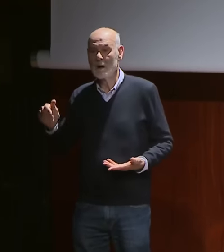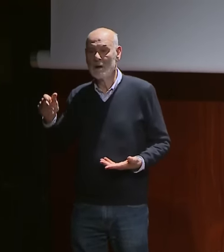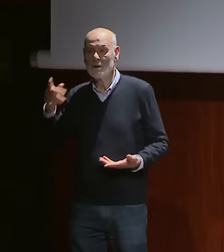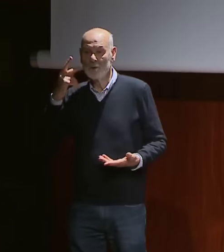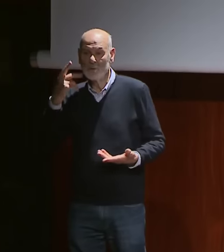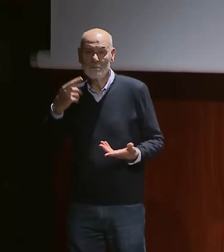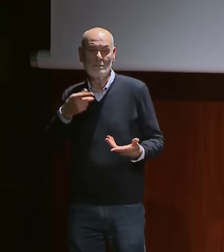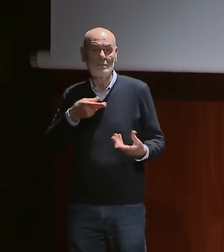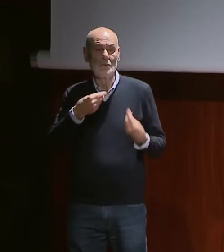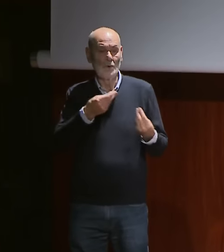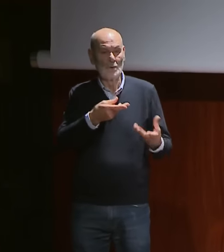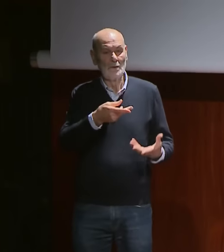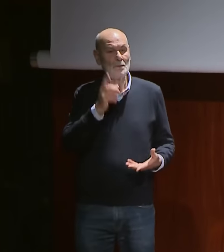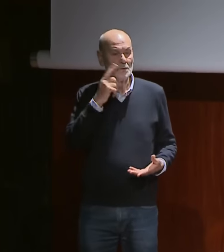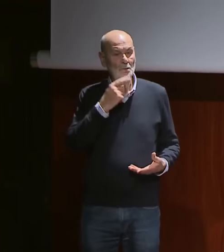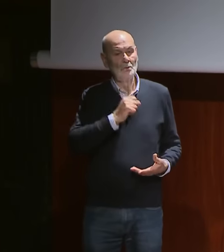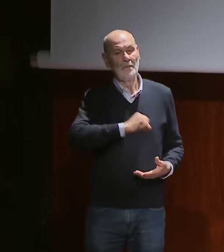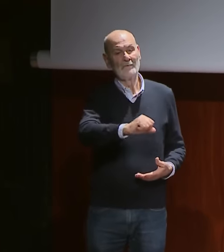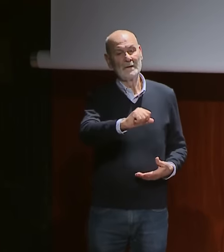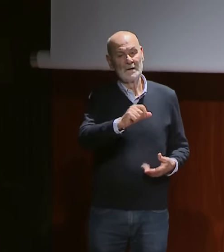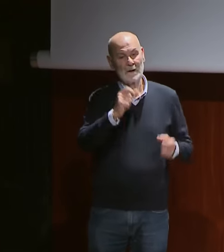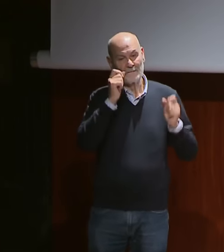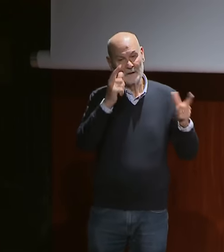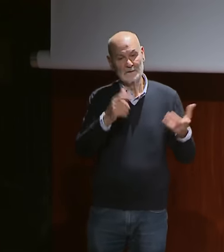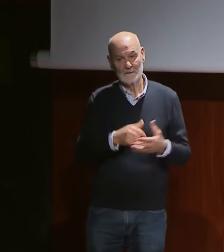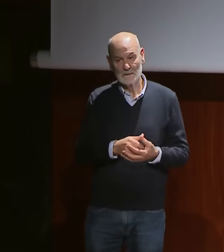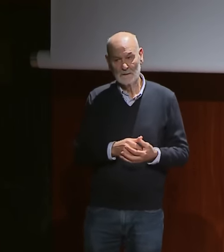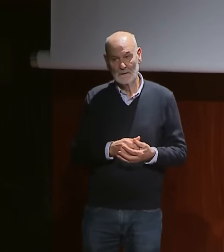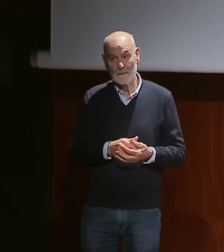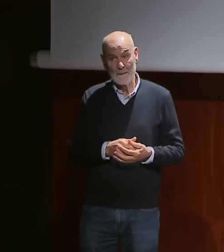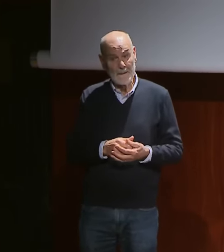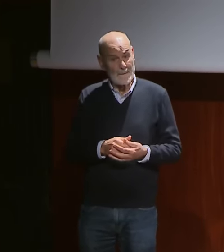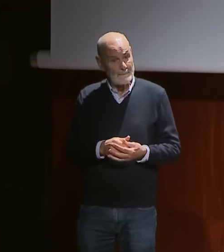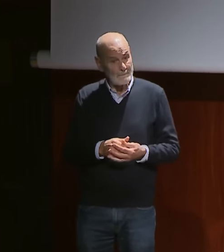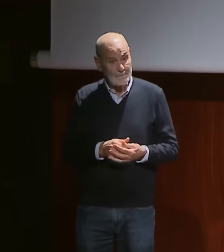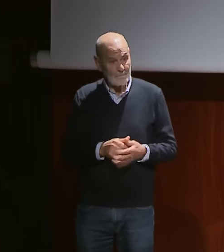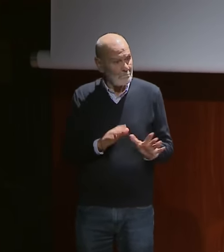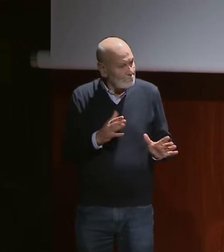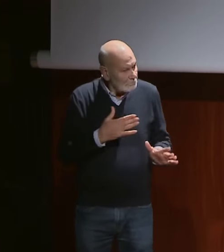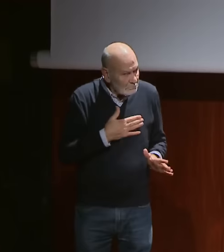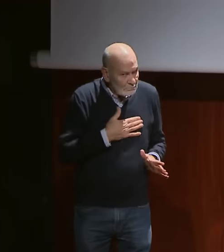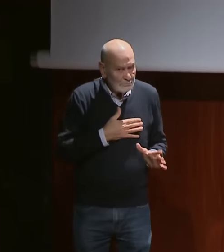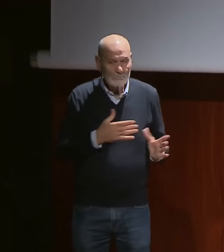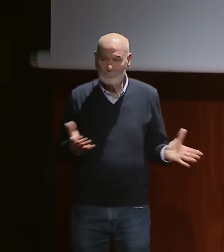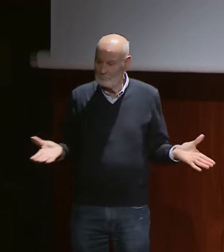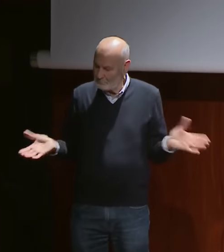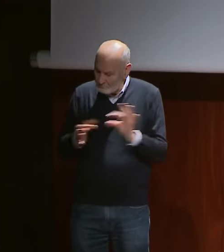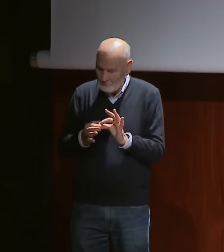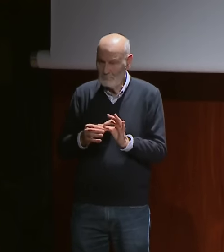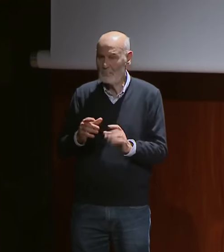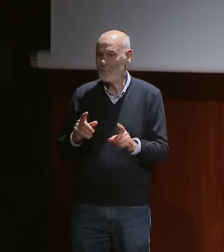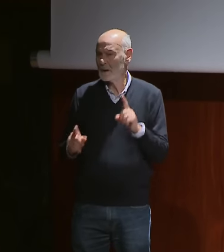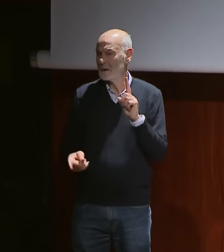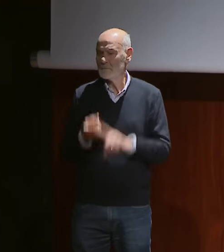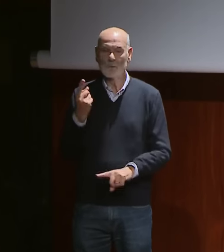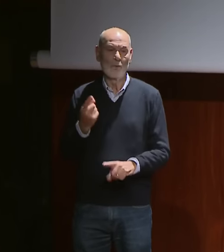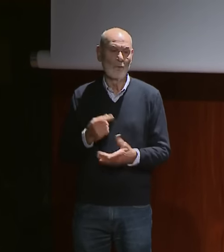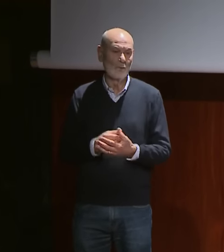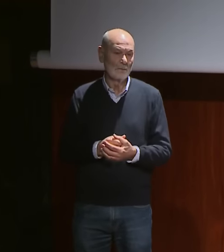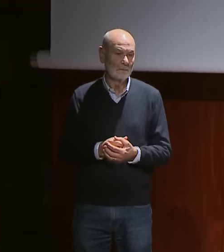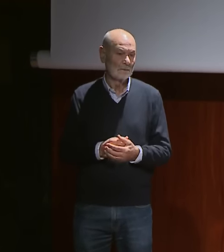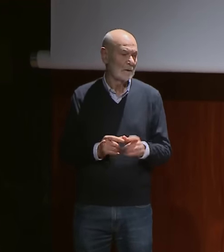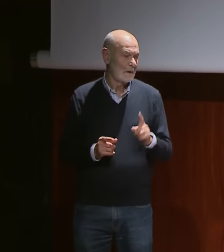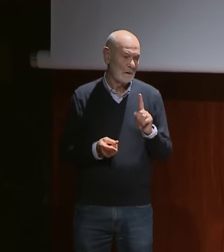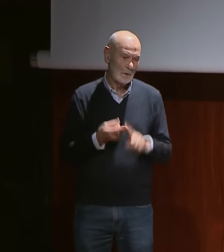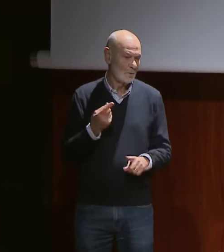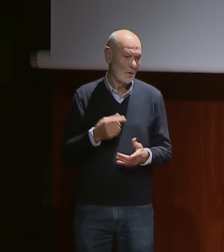Et c'est vrai que quand on est avec des personnes entendantes, on gagne en rapidité pour faire les choses. Et je